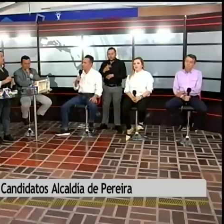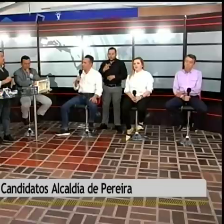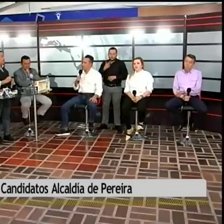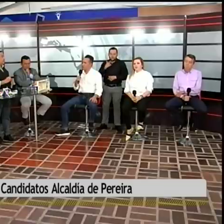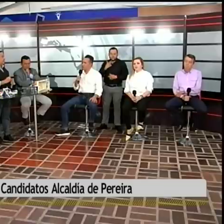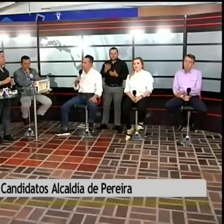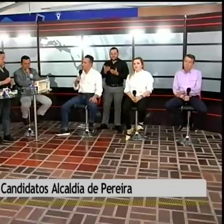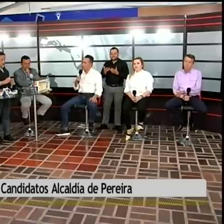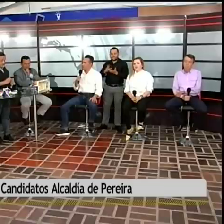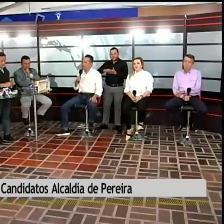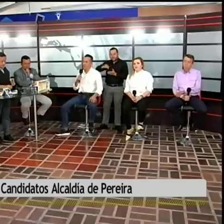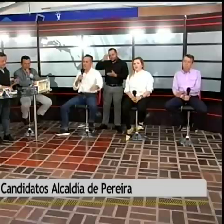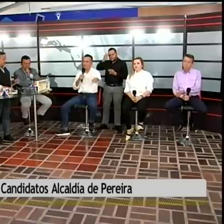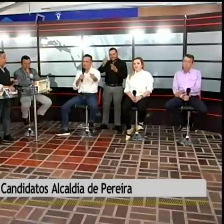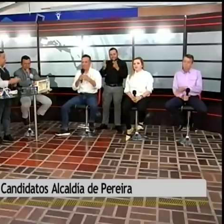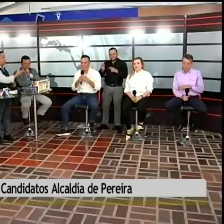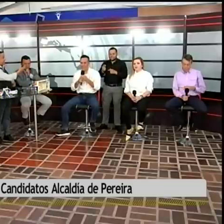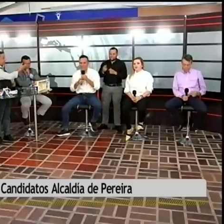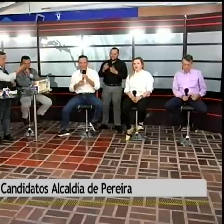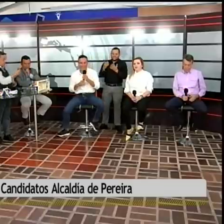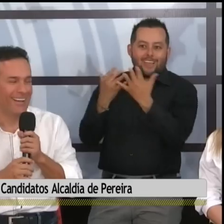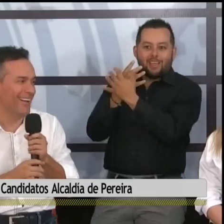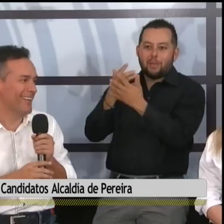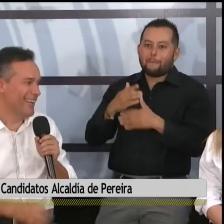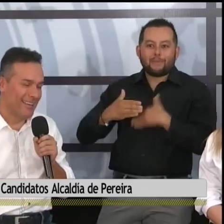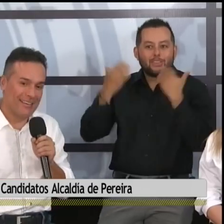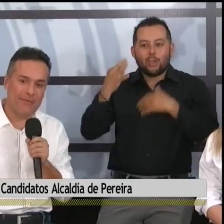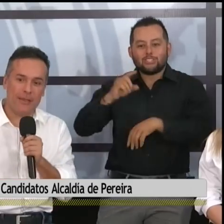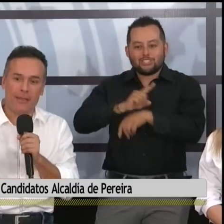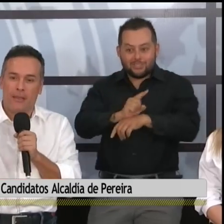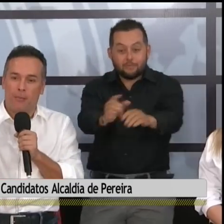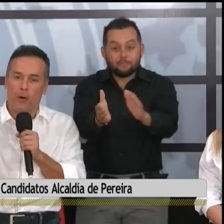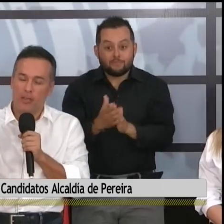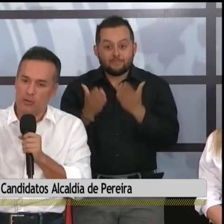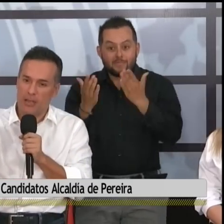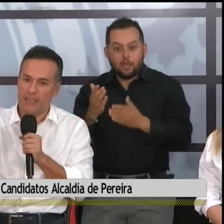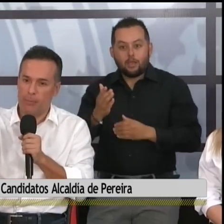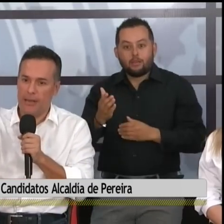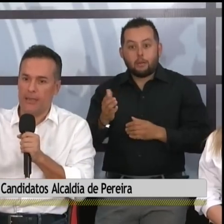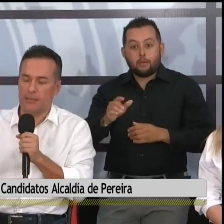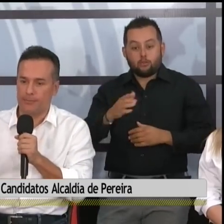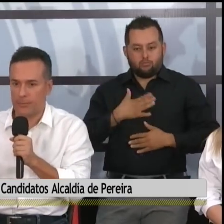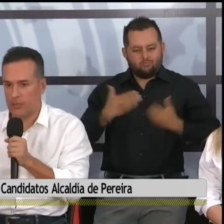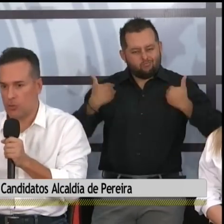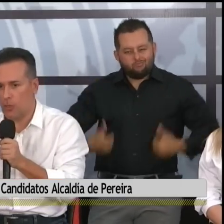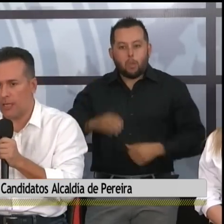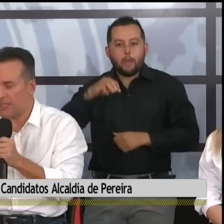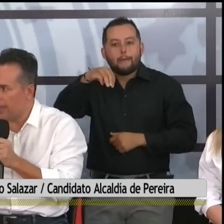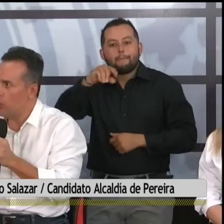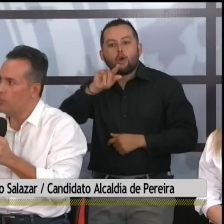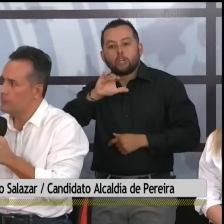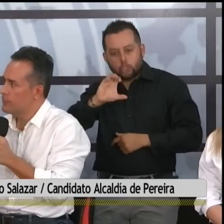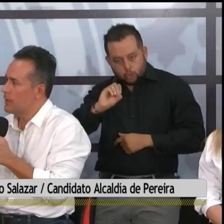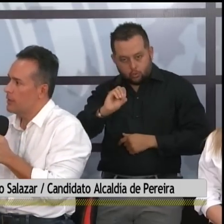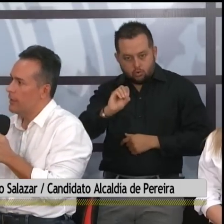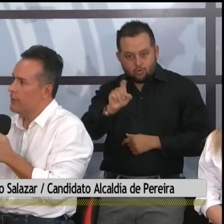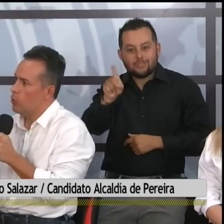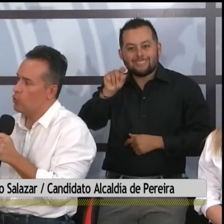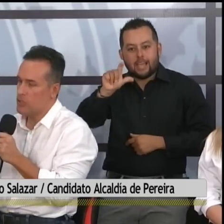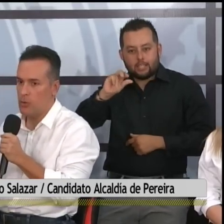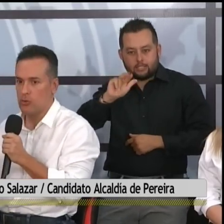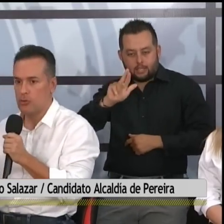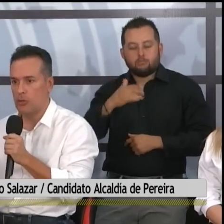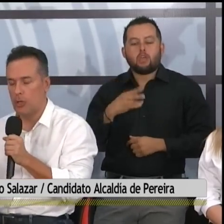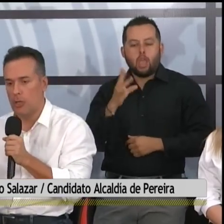aprendido todavía a comer en 5 minutos. No me enrede que perdió 8 segundos. Jimmy, Mauricio Salazar Peláez. Soy casado,